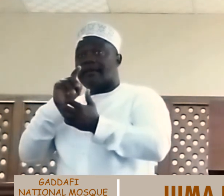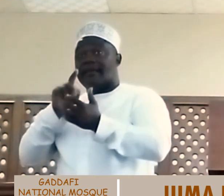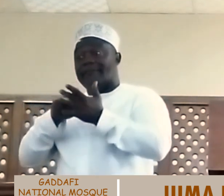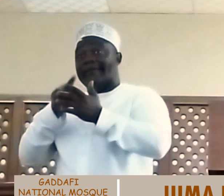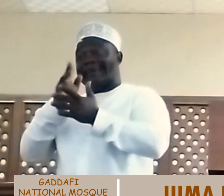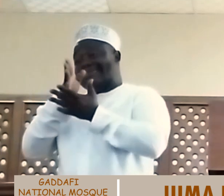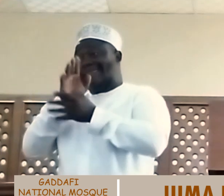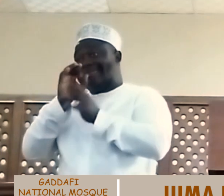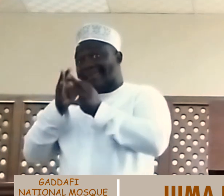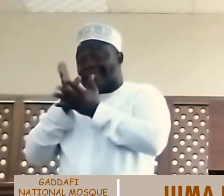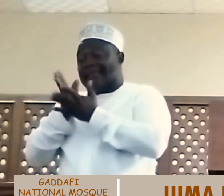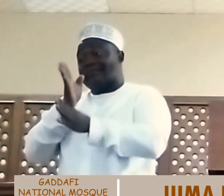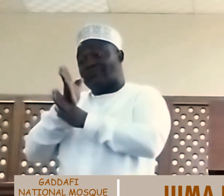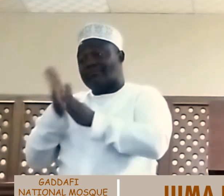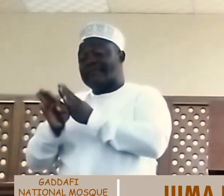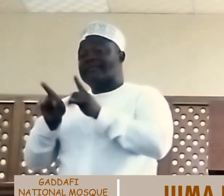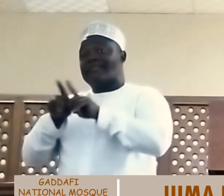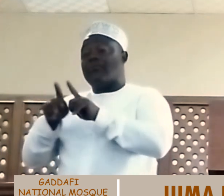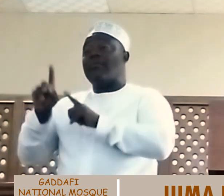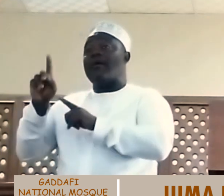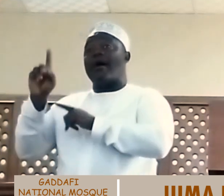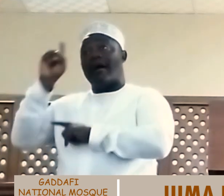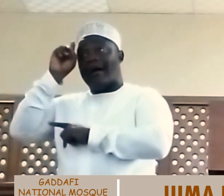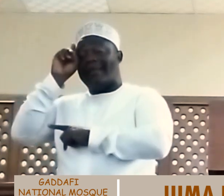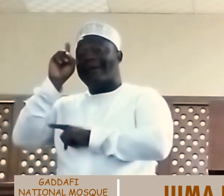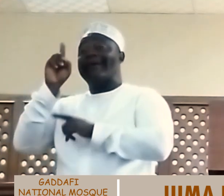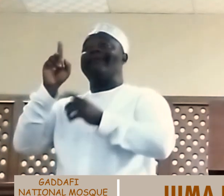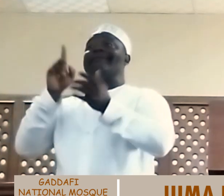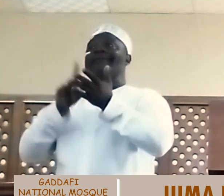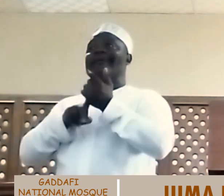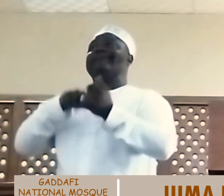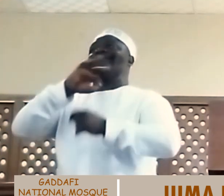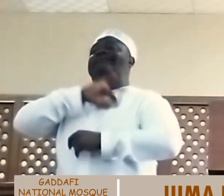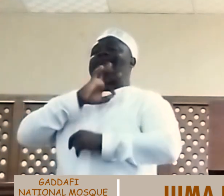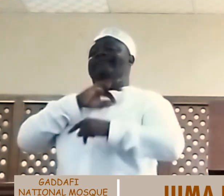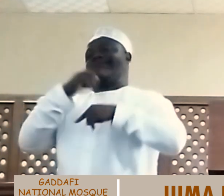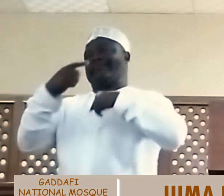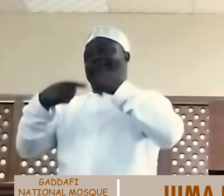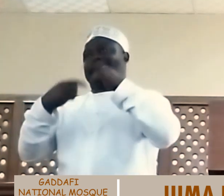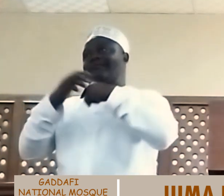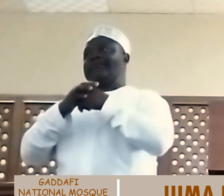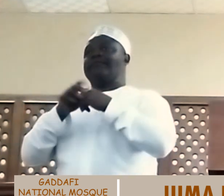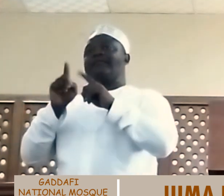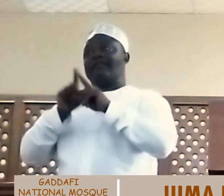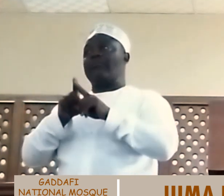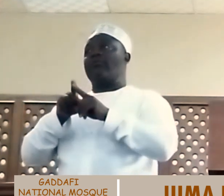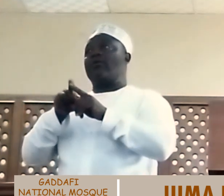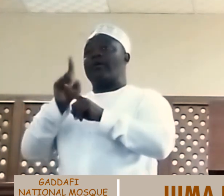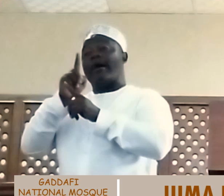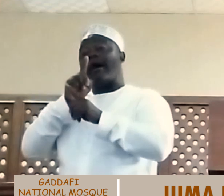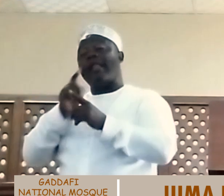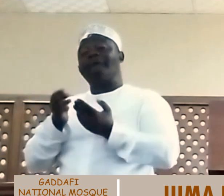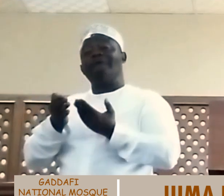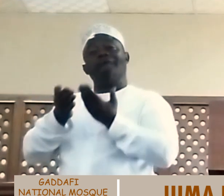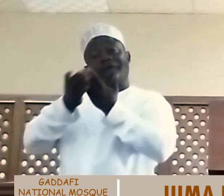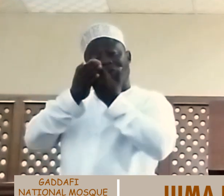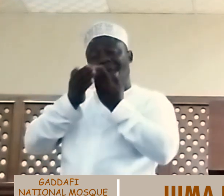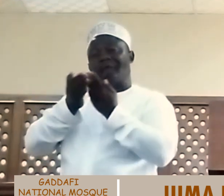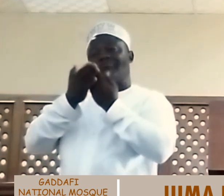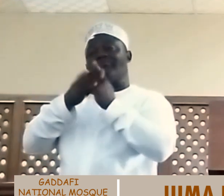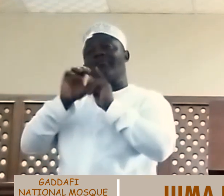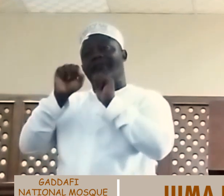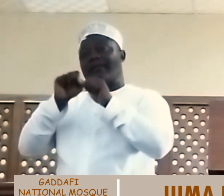يجازى عليها قال تعالى إنا نحن نحيي الموتى ونكتب